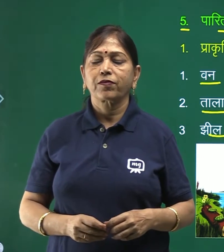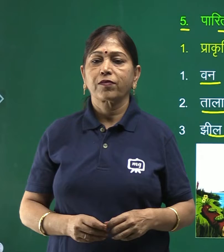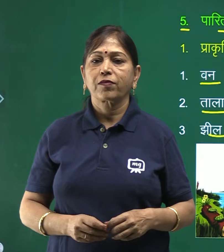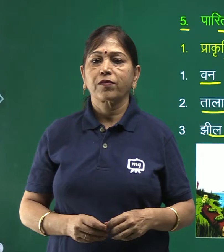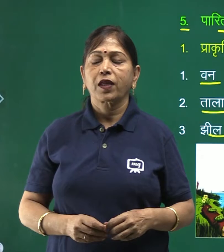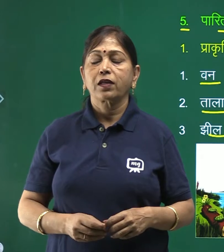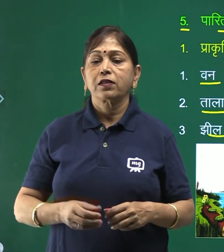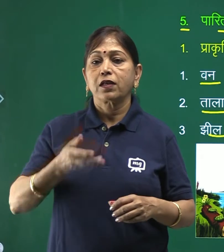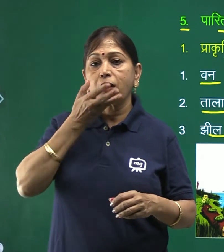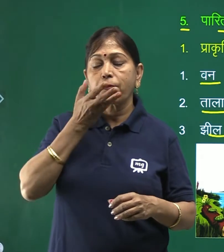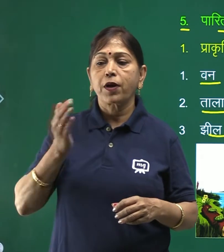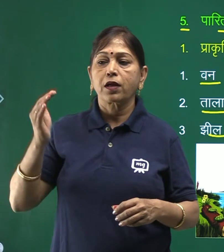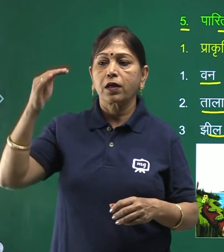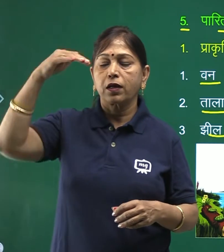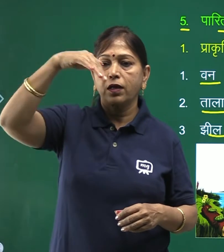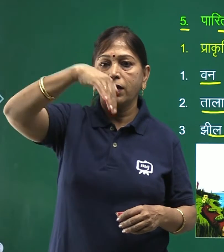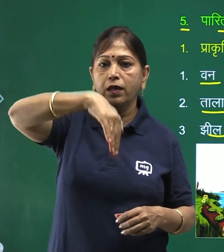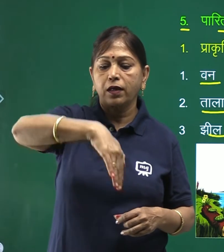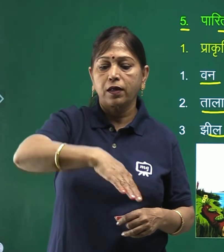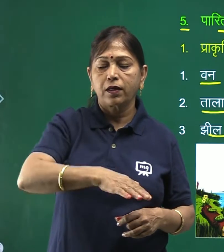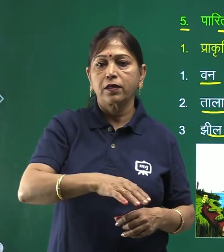झील आदि आते हैं।